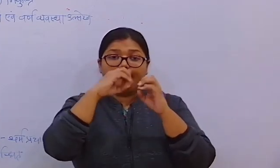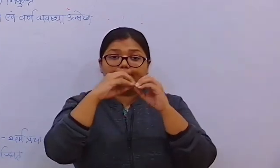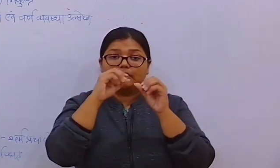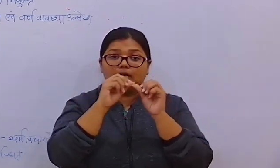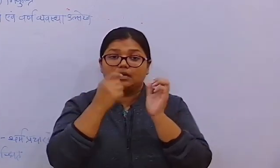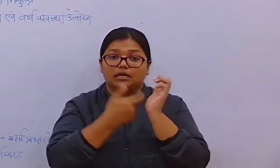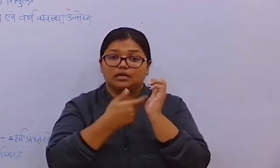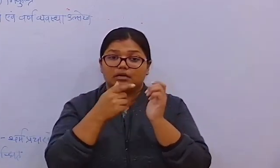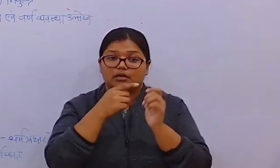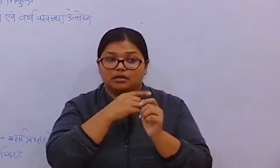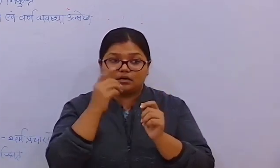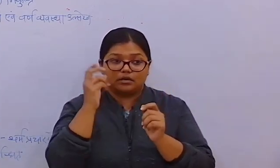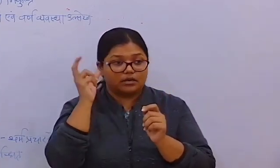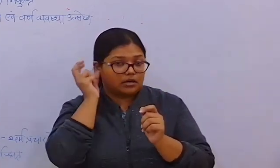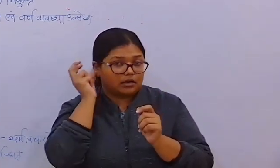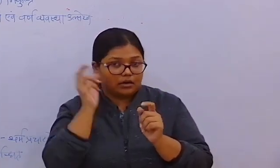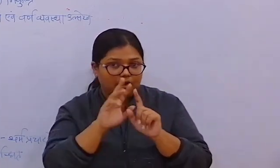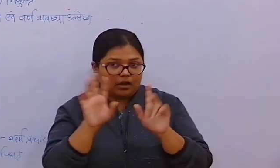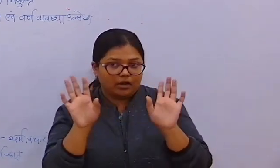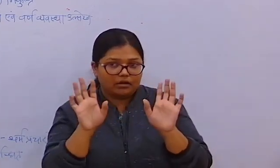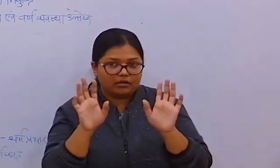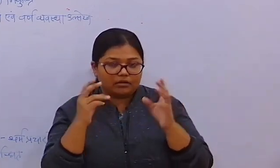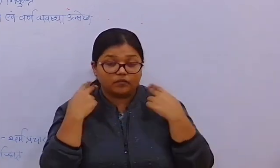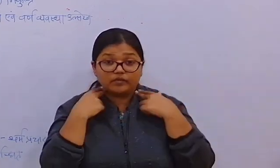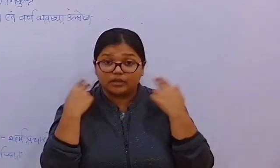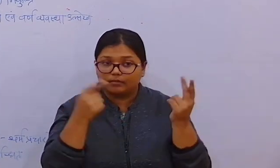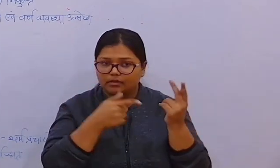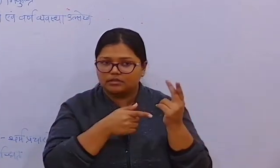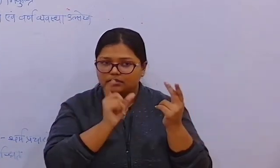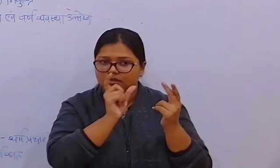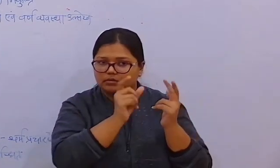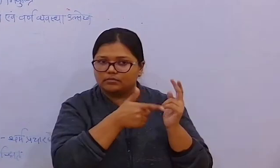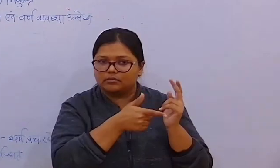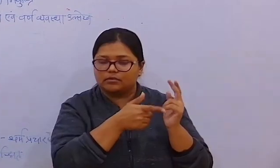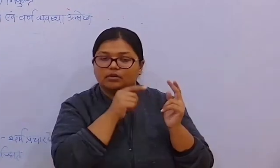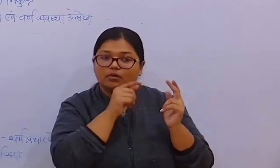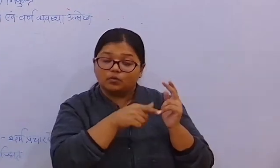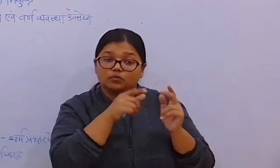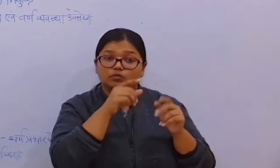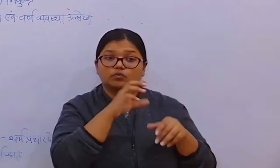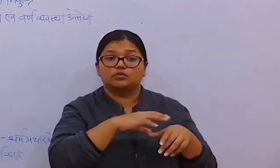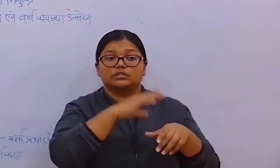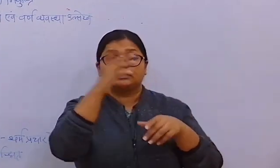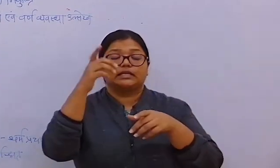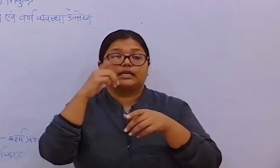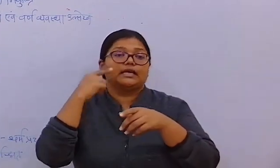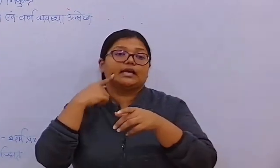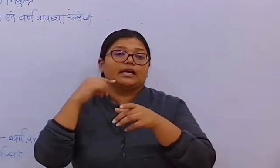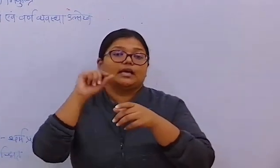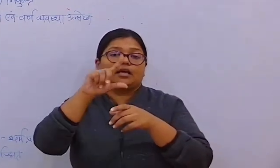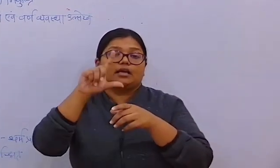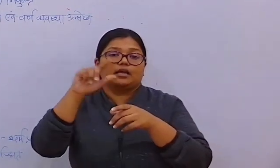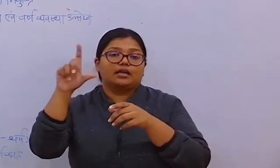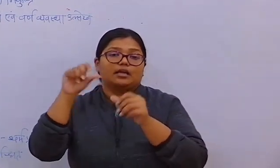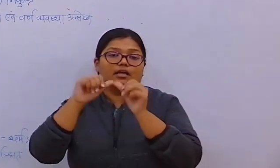इसे इलाहाबाद के किले में स्थापित करवाया। क्लियर हो गया?